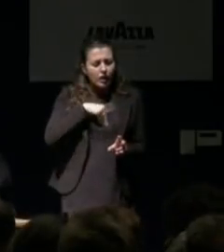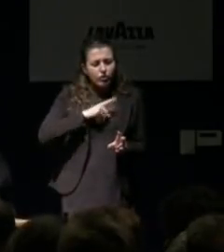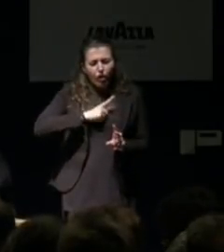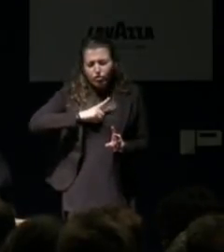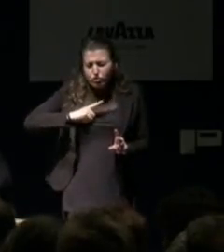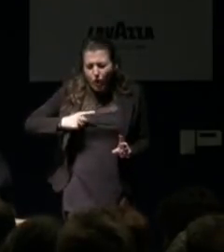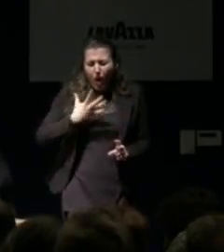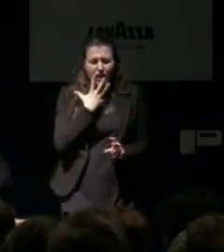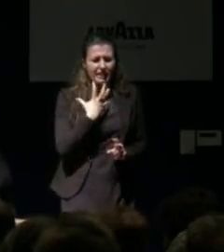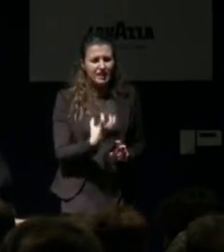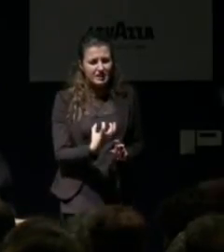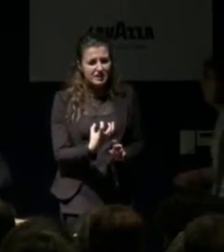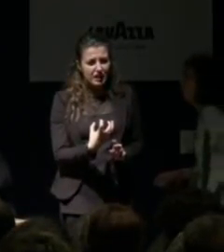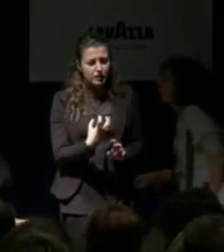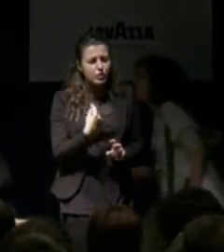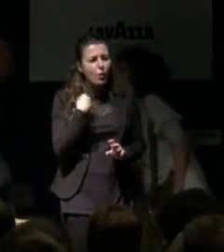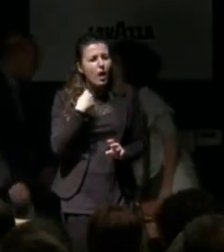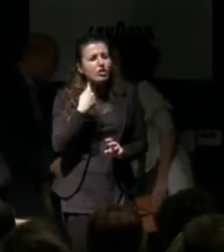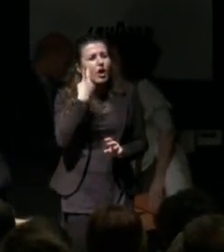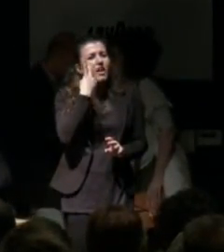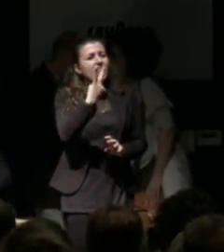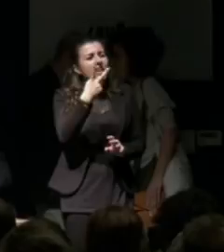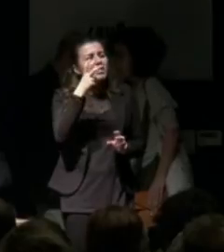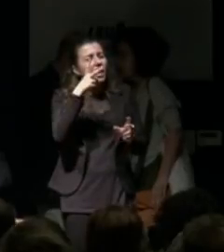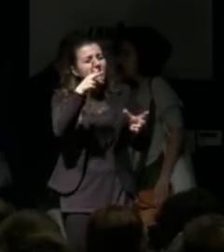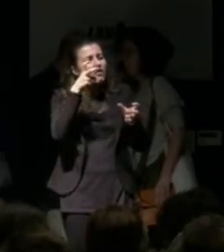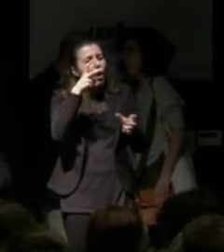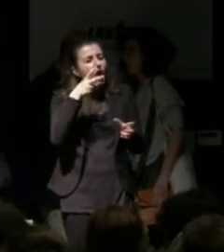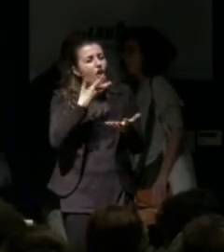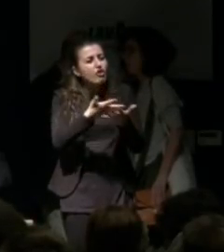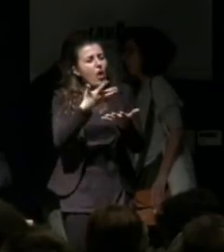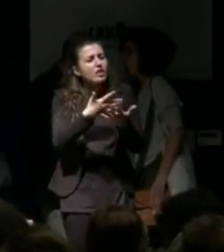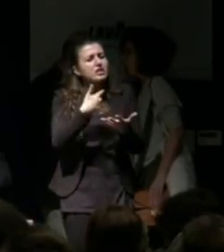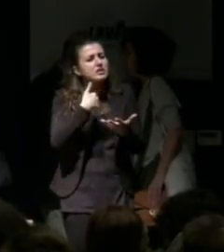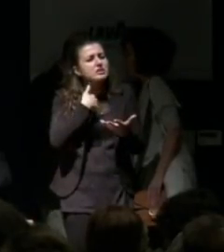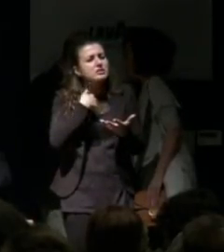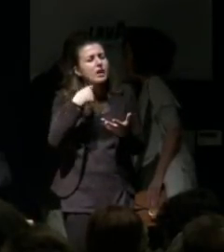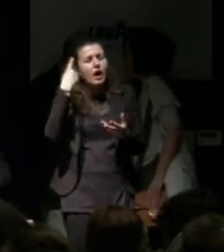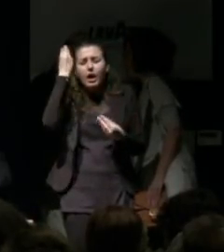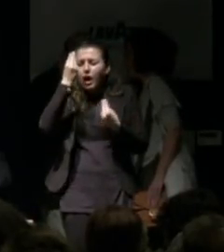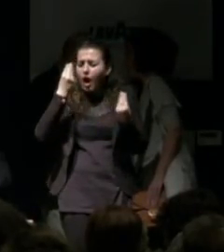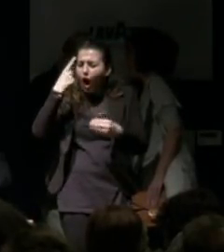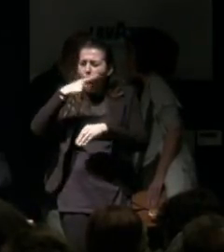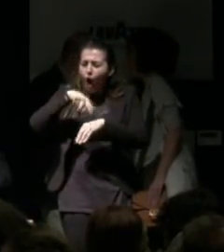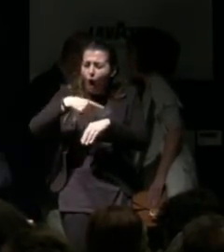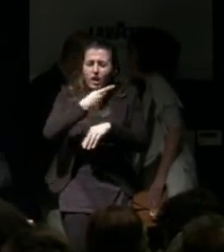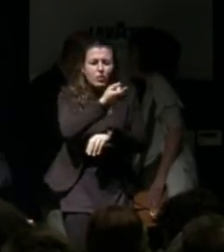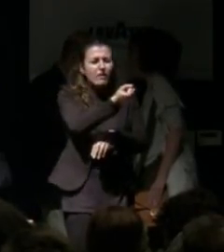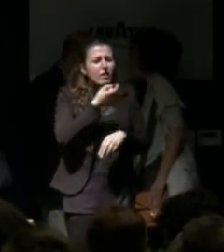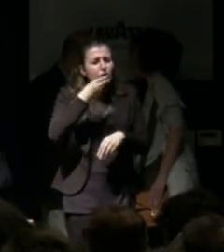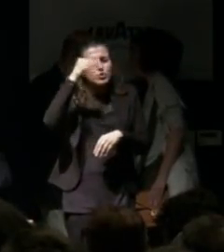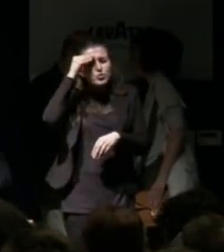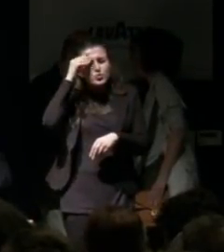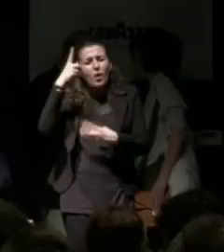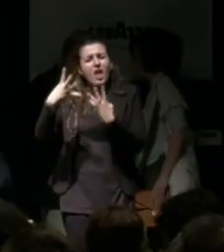tristezza mentre ascoltavo questa pessima notizia mi passavano nella mente le ore trascorse con te nella sezione scolastica del